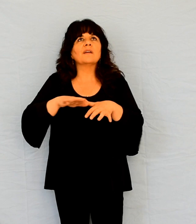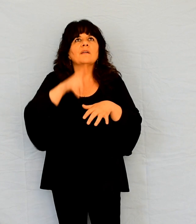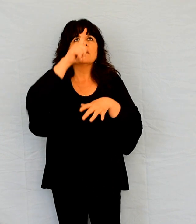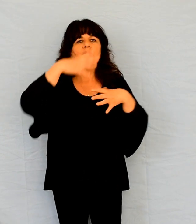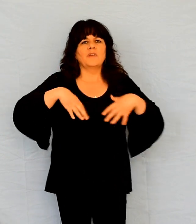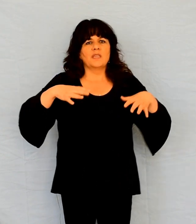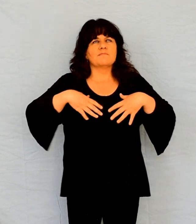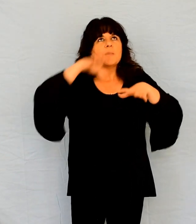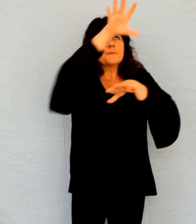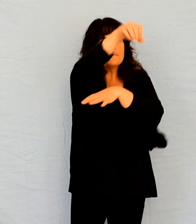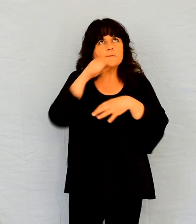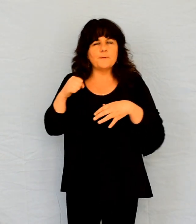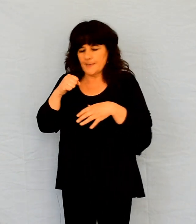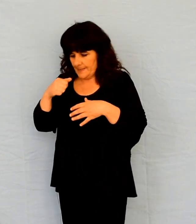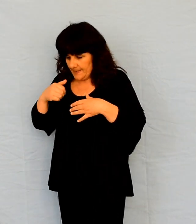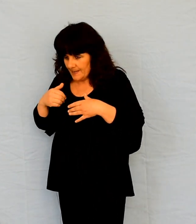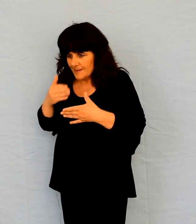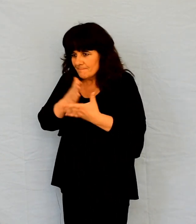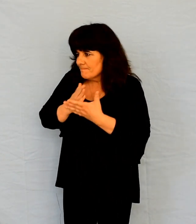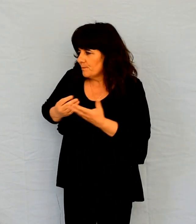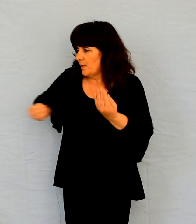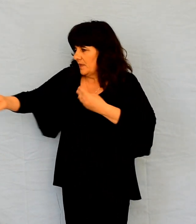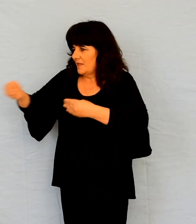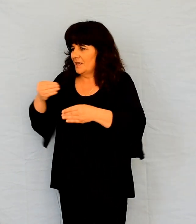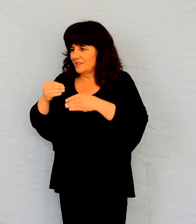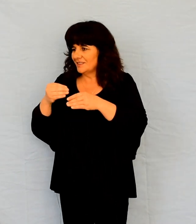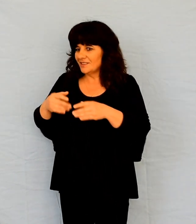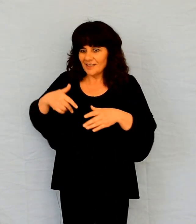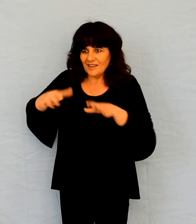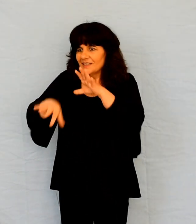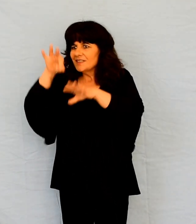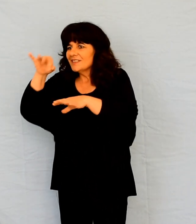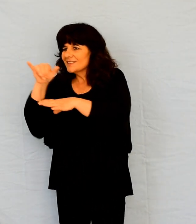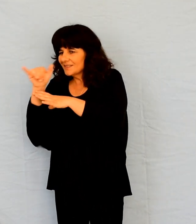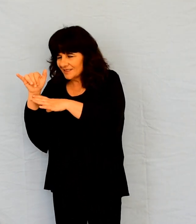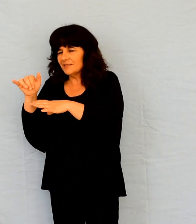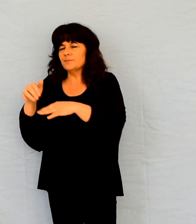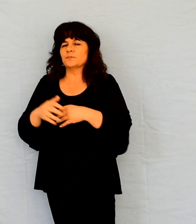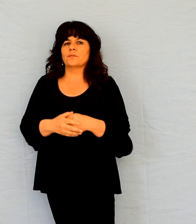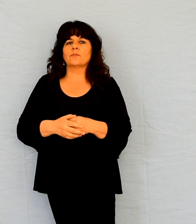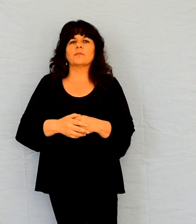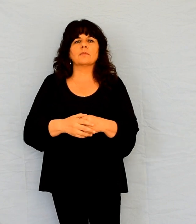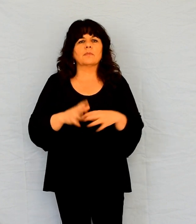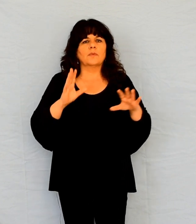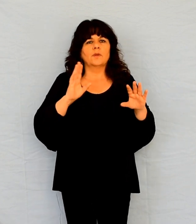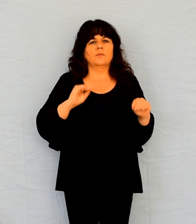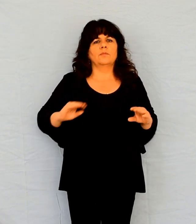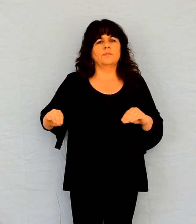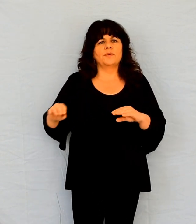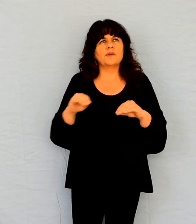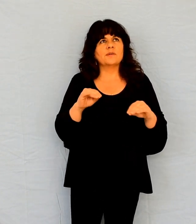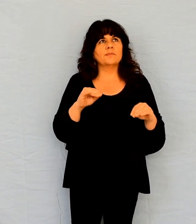Le peuple restait là à observer. Les chefs tournaient Jésus en dérision et